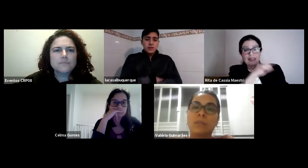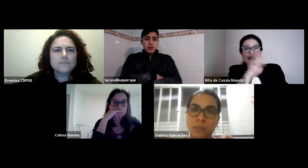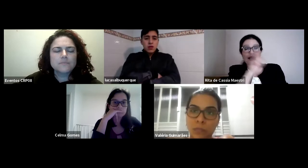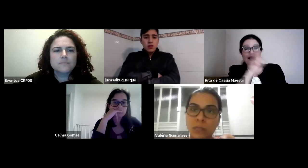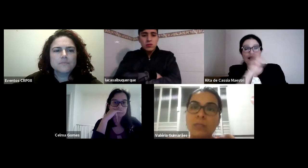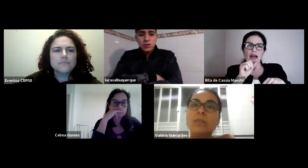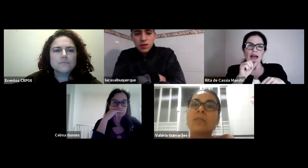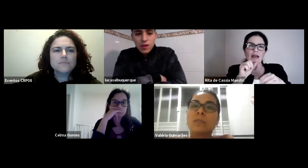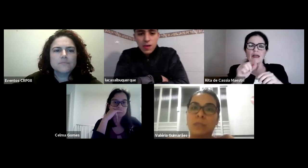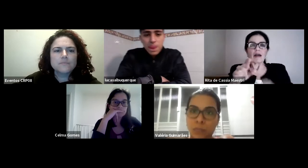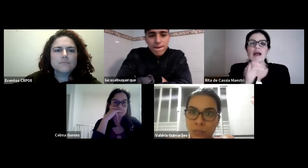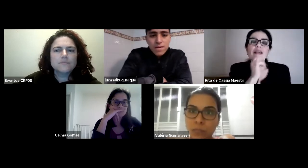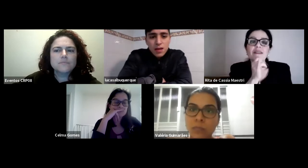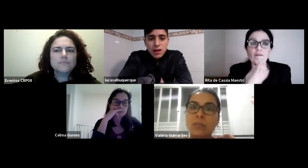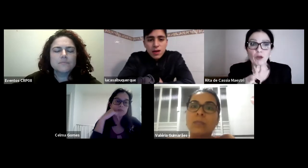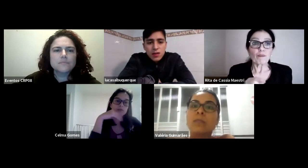seus psicólogos.